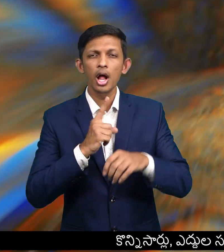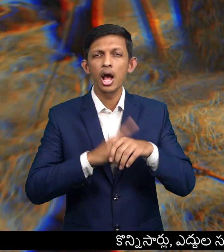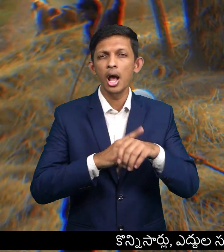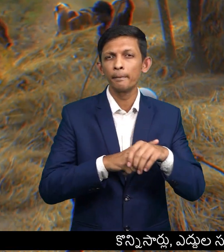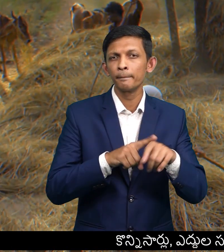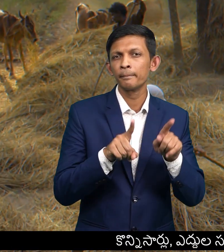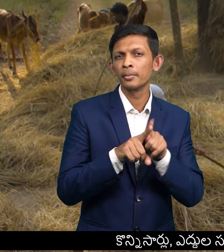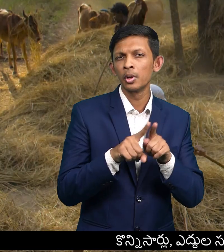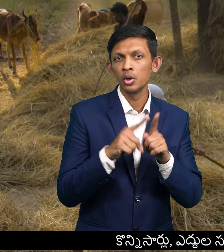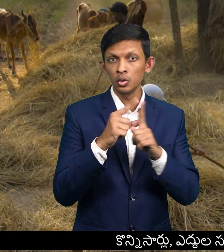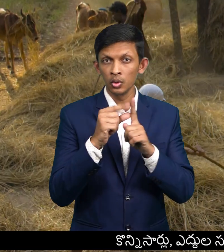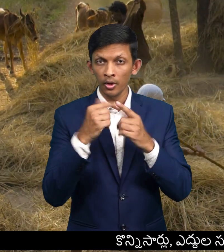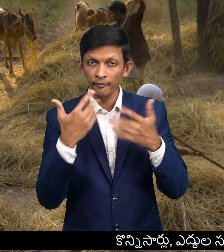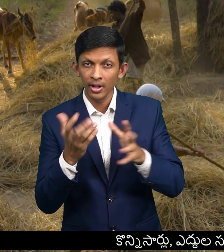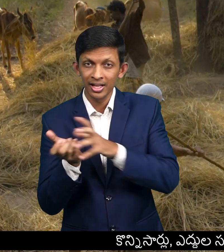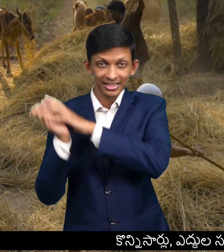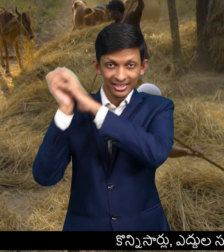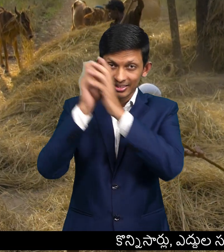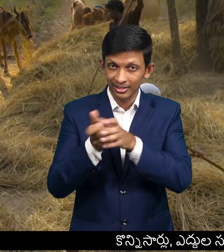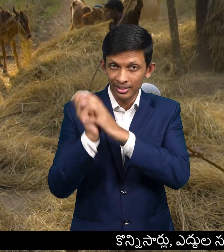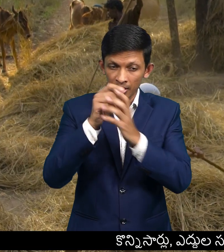కొన్నిసార్లు ఎద్దుల సహాయంతో నూర్పిడి చేస్తారు.